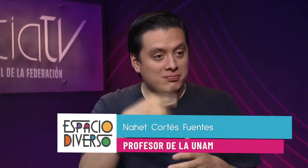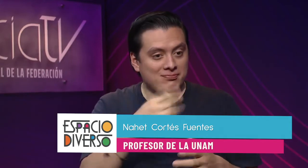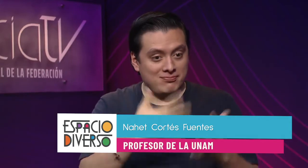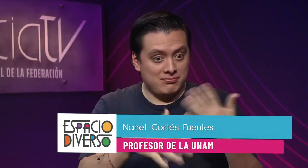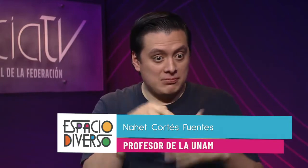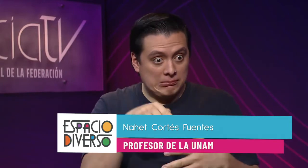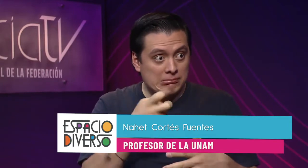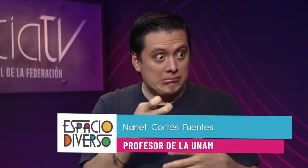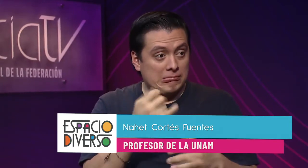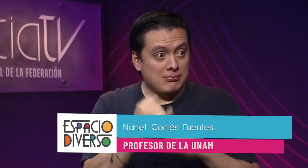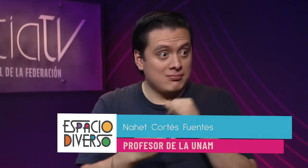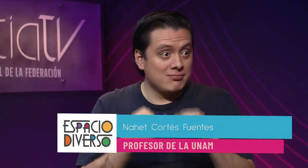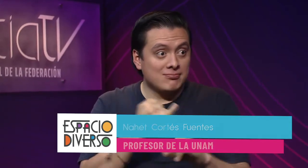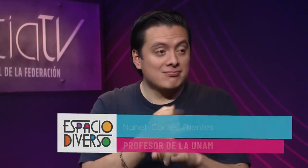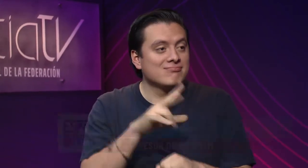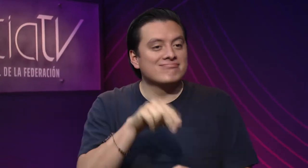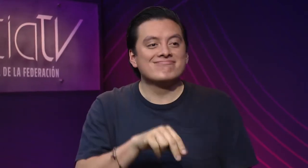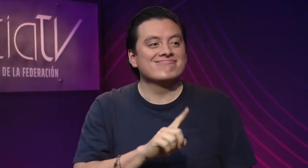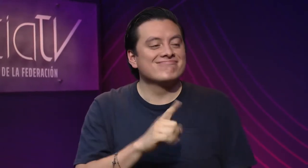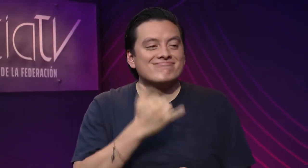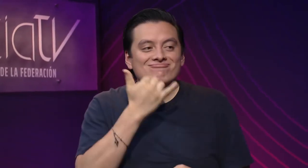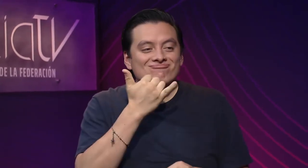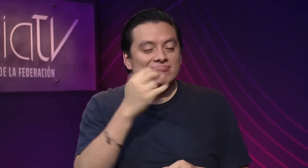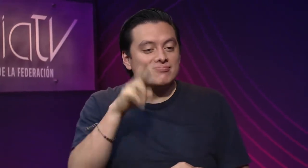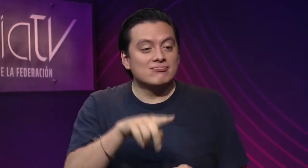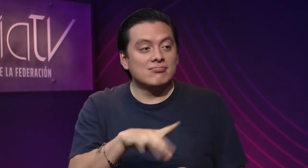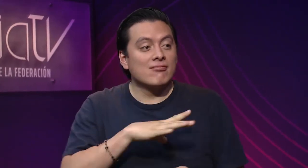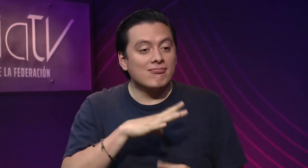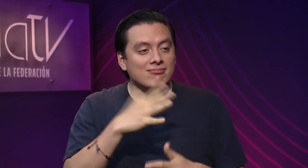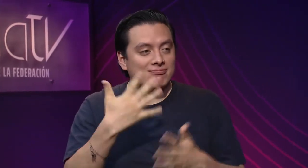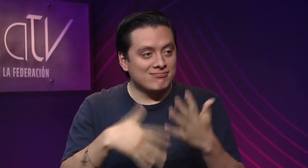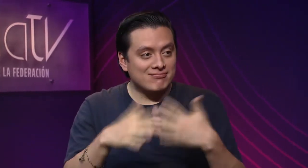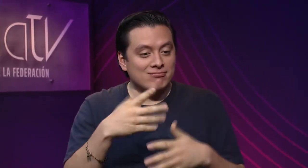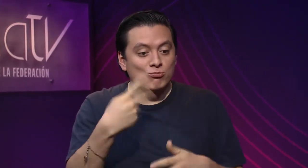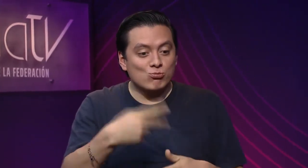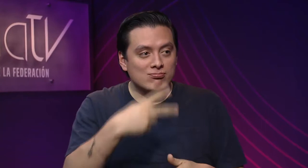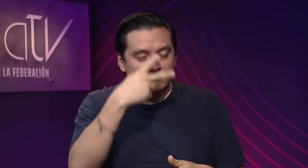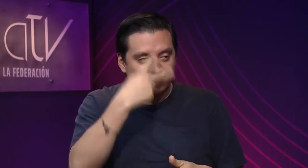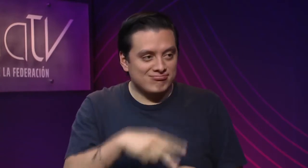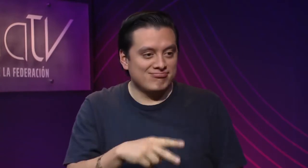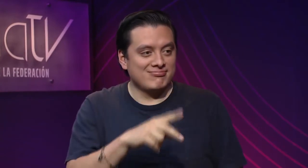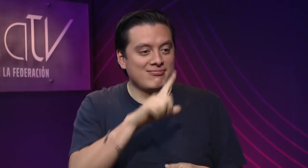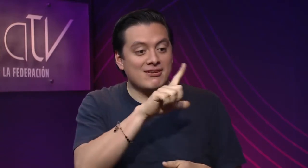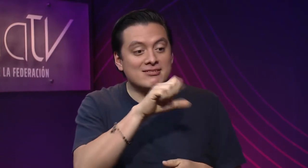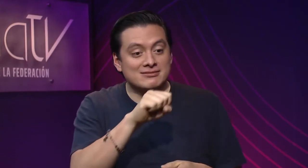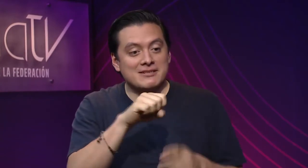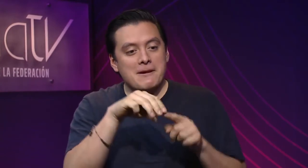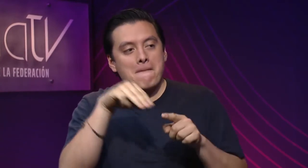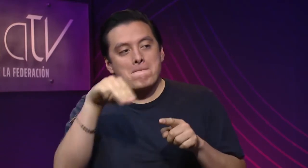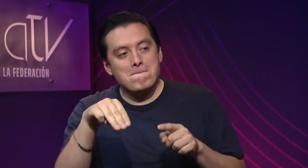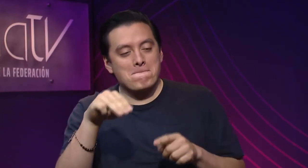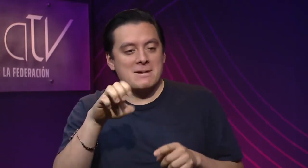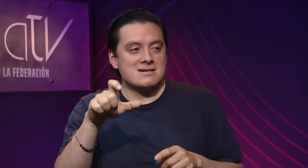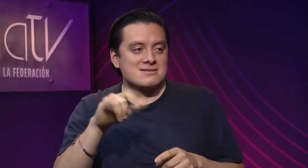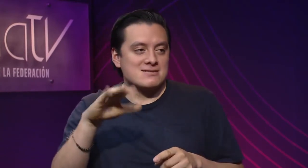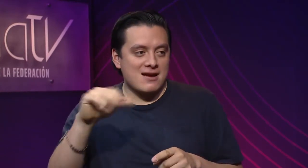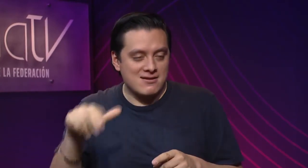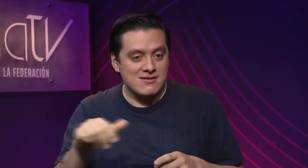mismo con las lenguas de señas. No hay una lengua de señas internacional. Cada país tiene su propia lengua de señas. Por